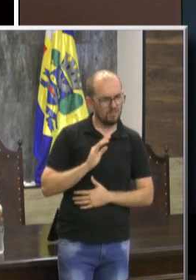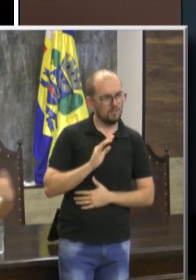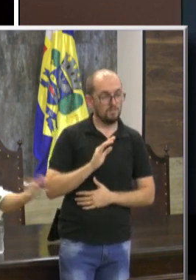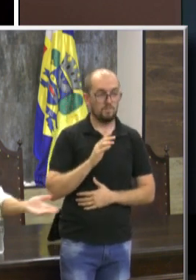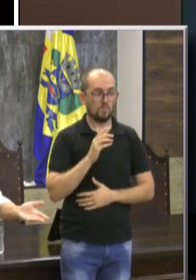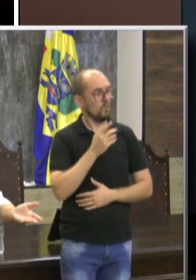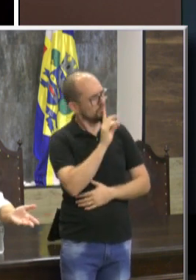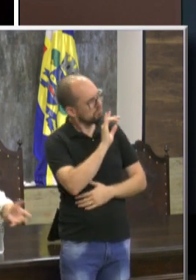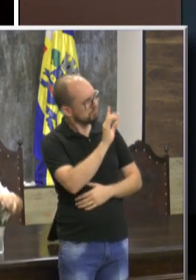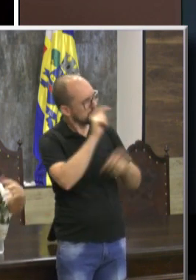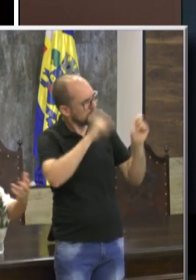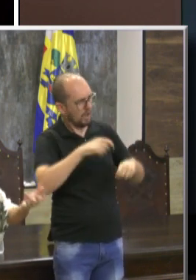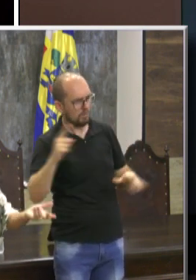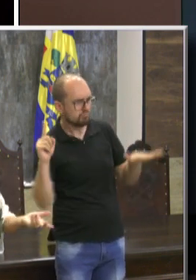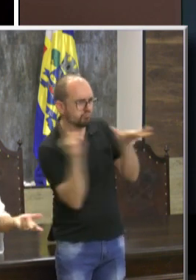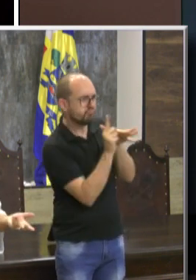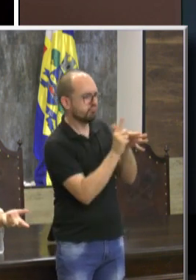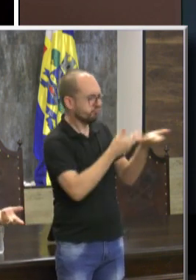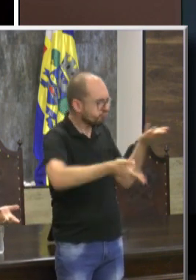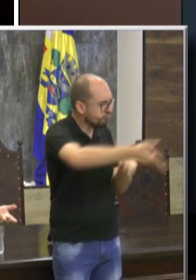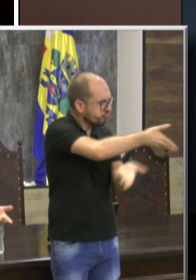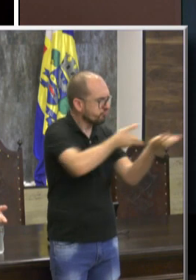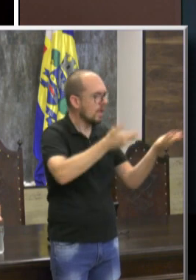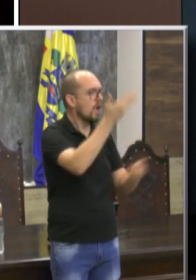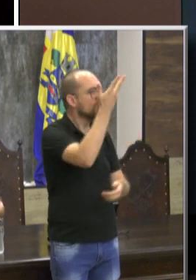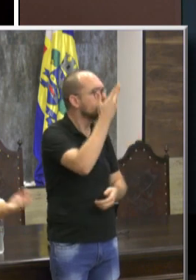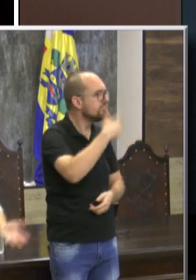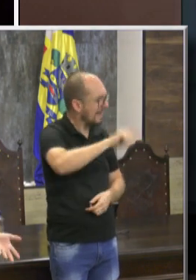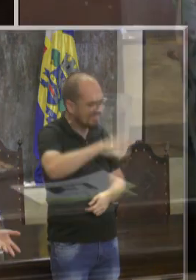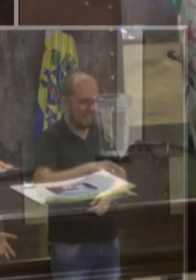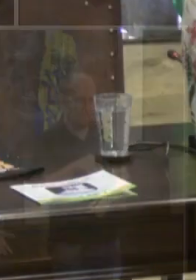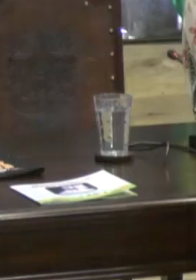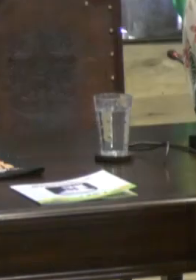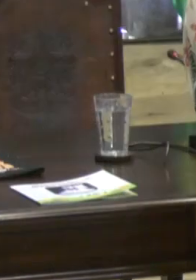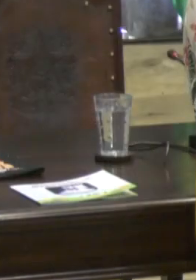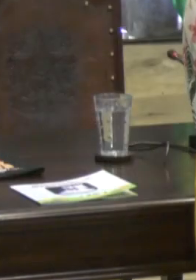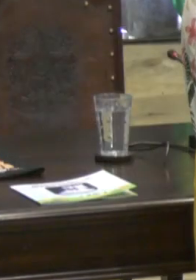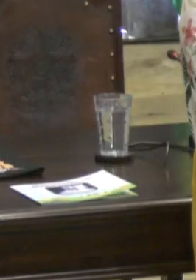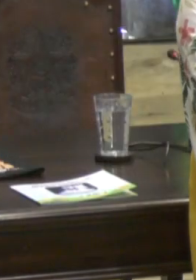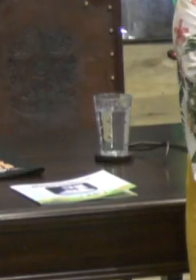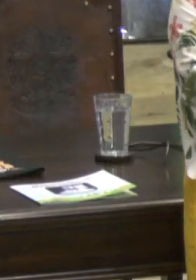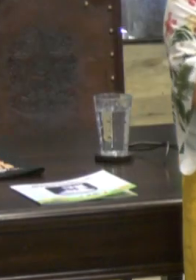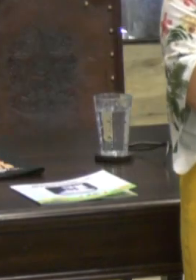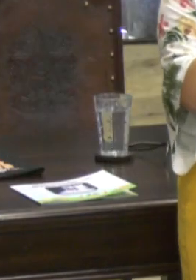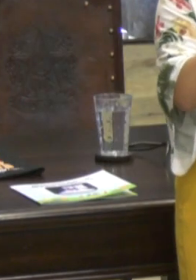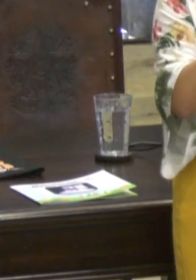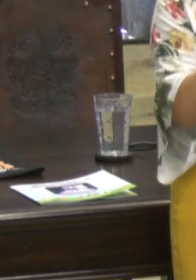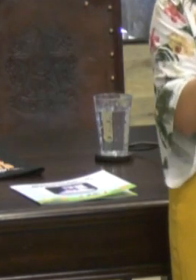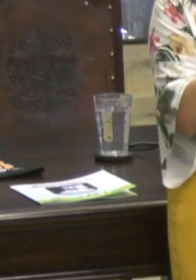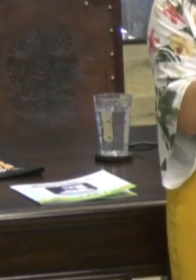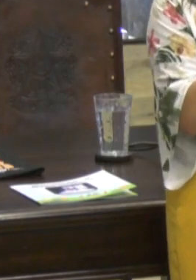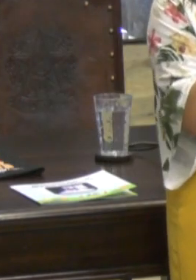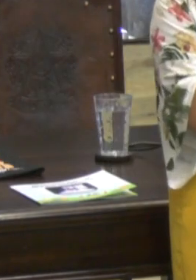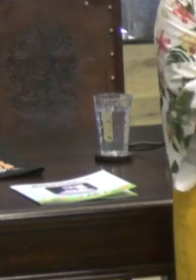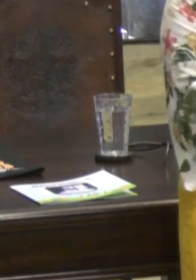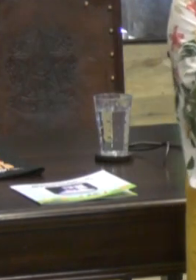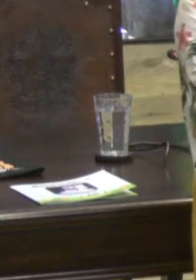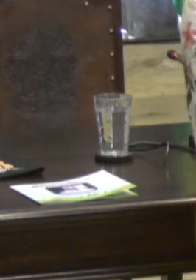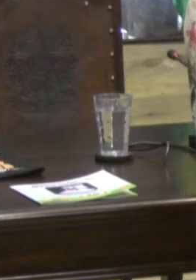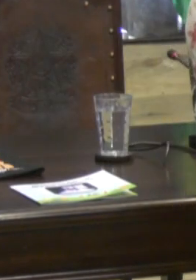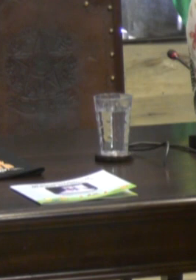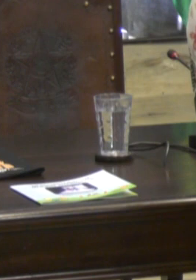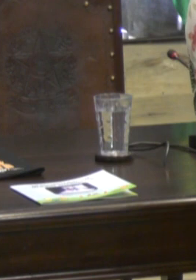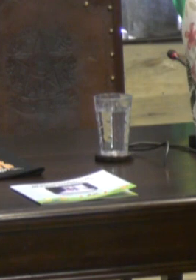falei, olha, eu quero que ele vá para a sala de aula para interagir com as outras crianças, para poder aprender. traz as outras crianças na biblioteca.